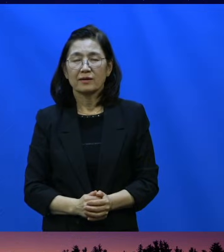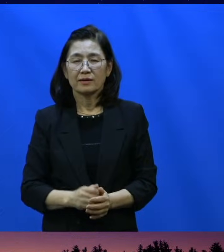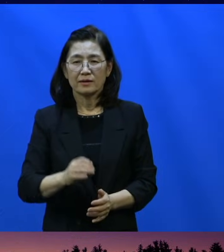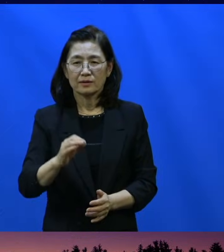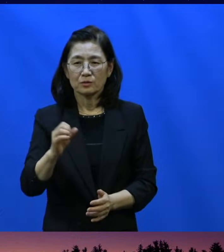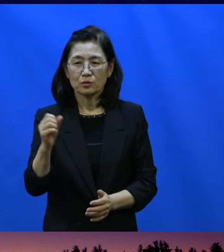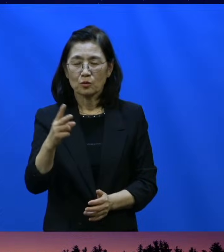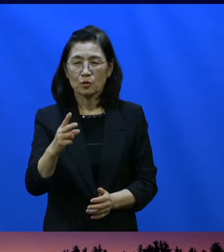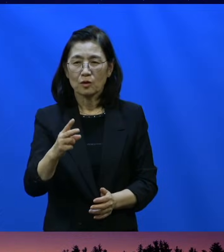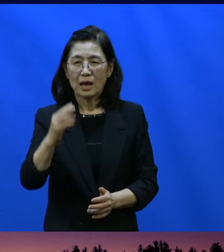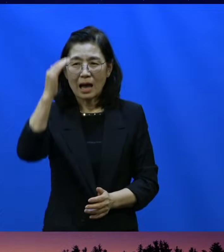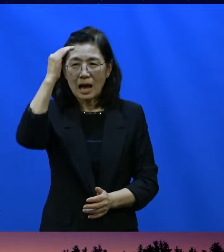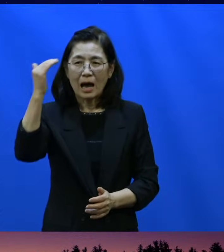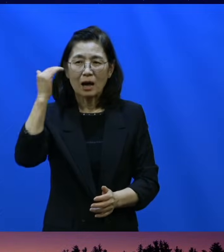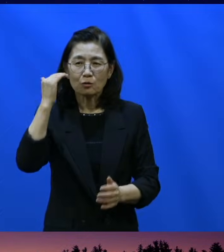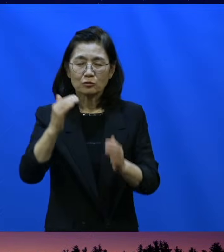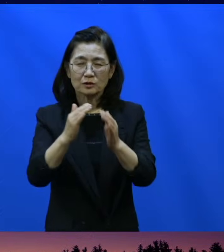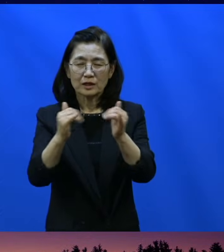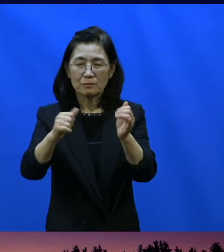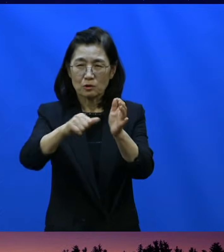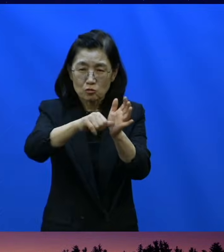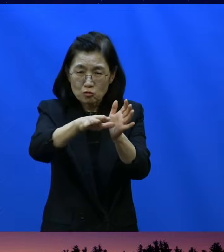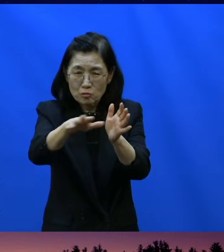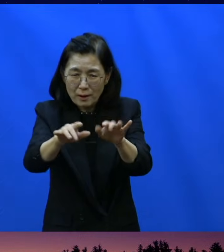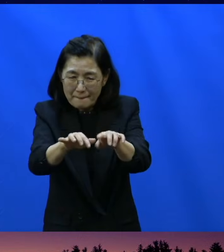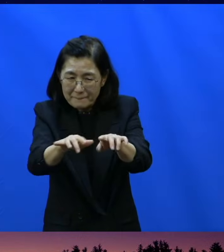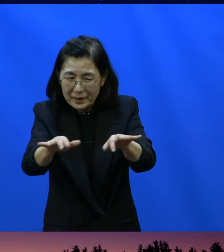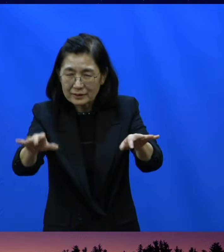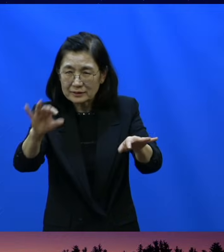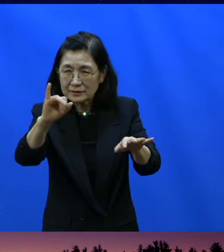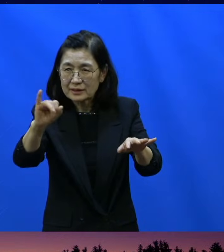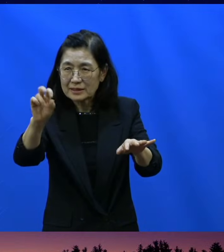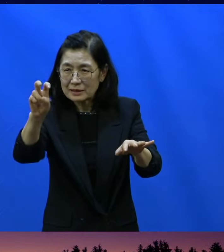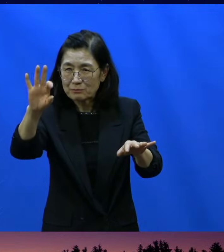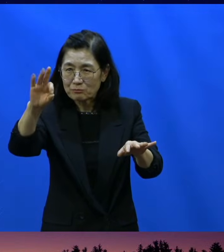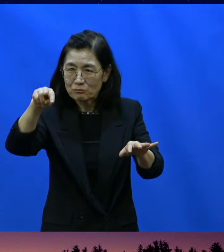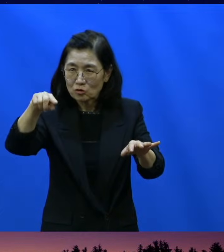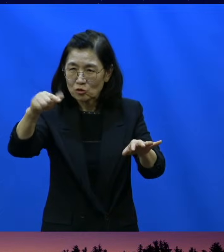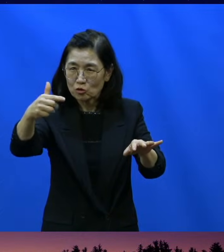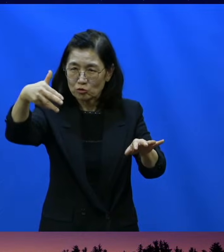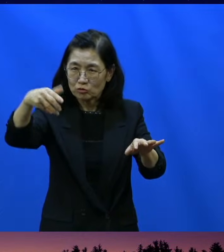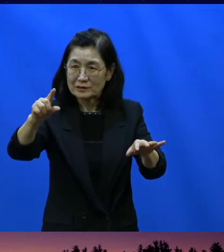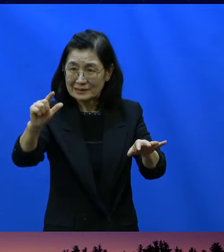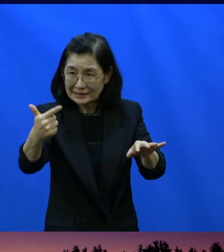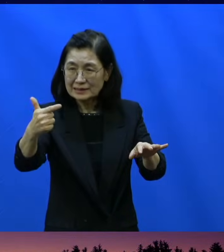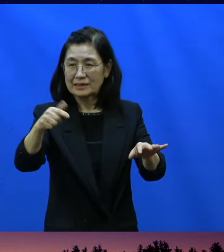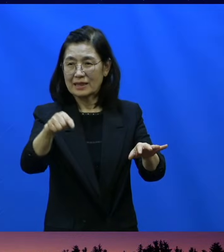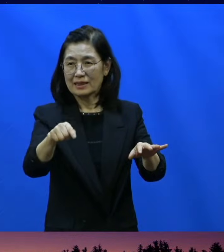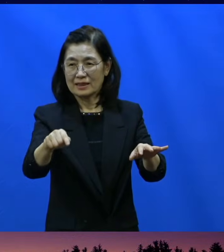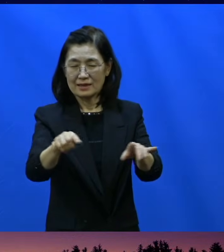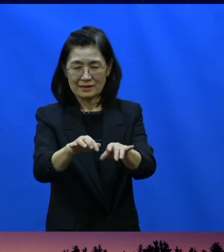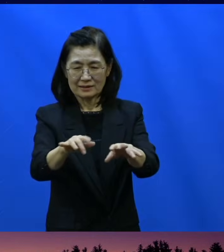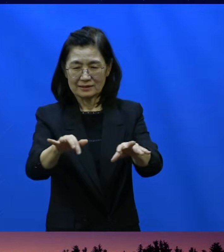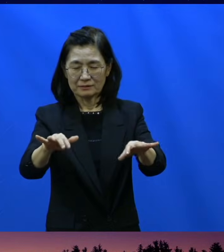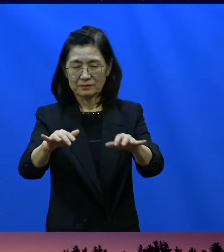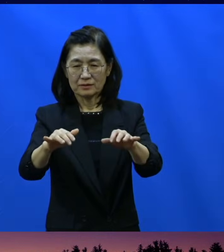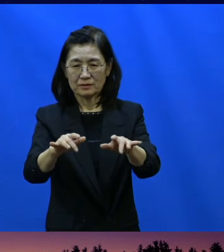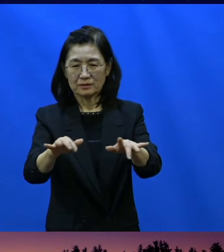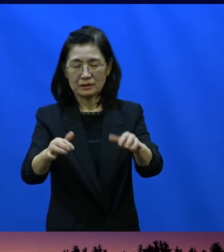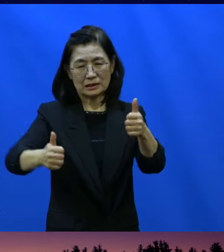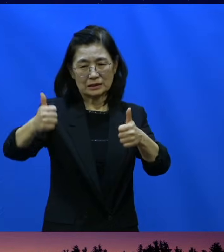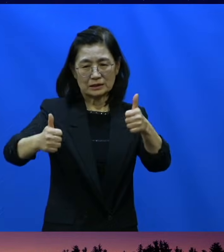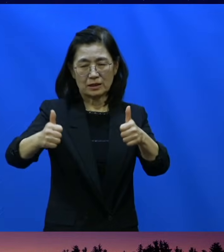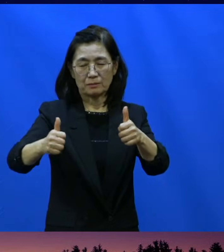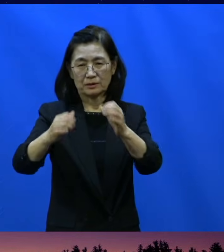임윤찬이 여러분 쇼팽의 그 곡을 연주할 때 그는 뭐 상을 받고도, 콩쿠르에